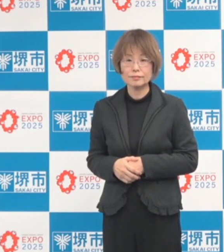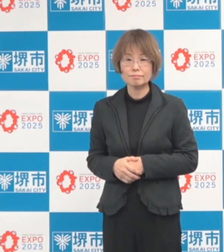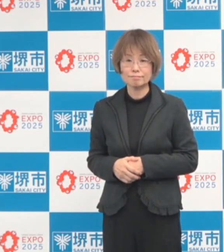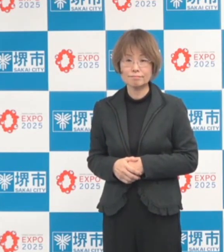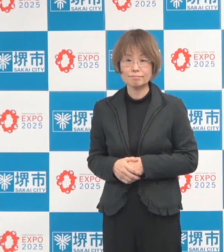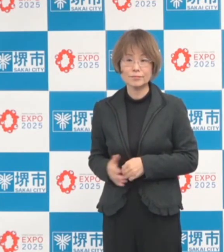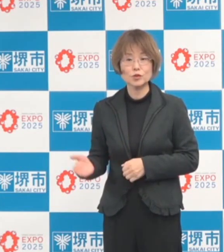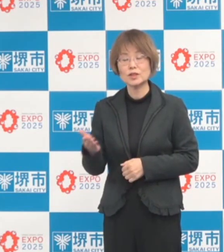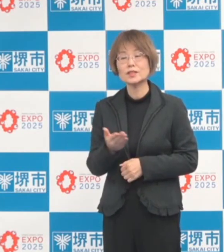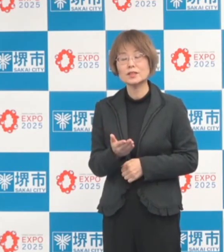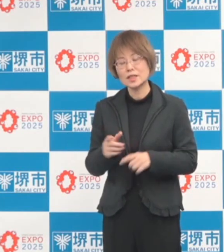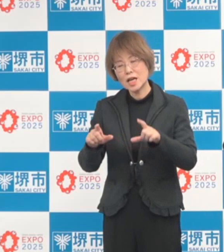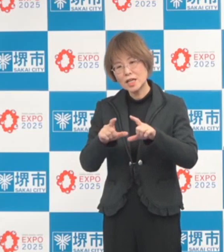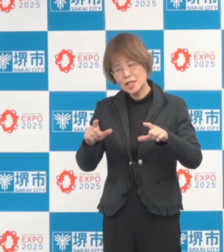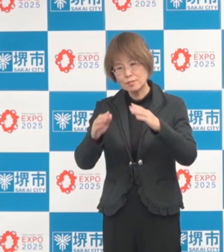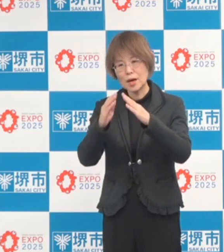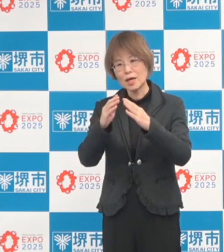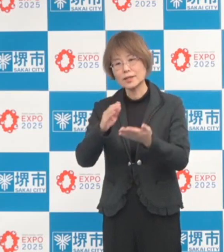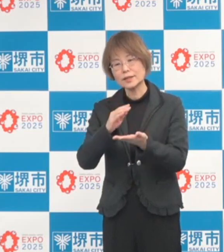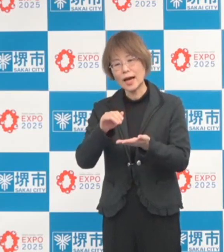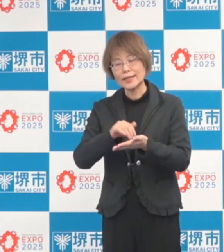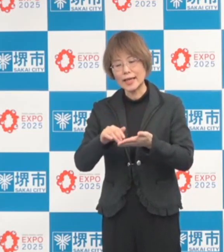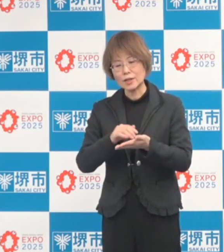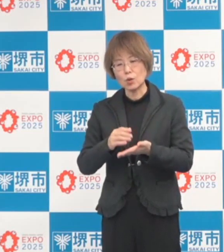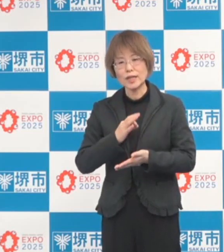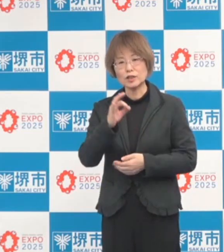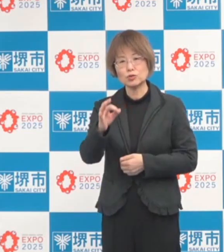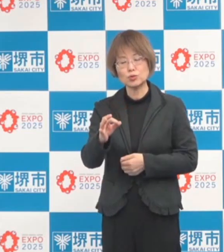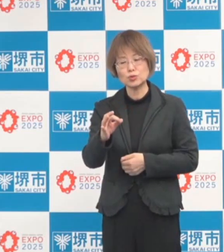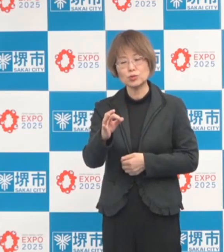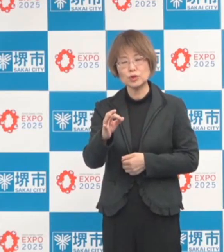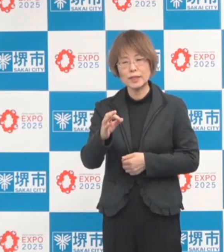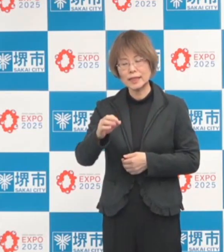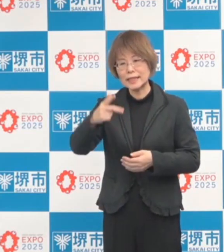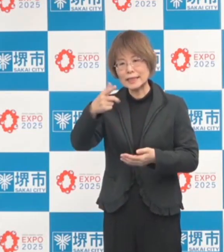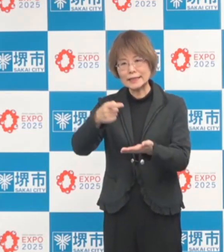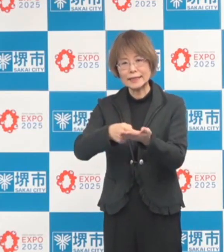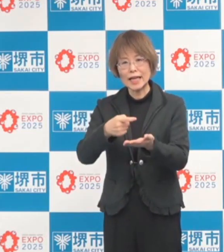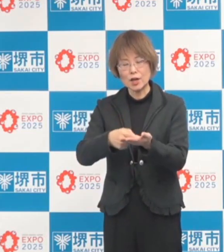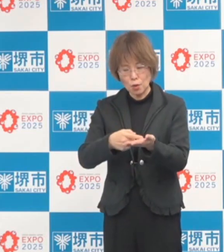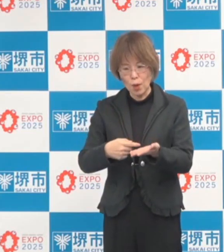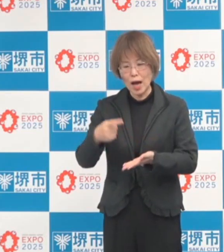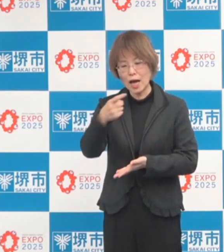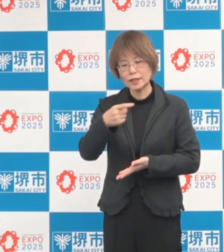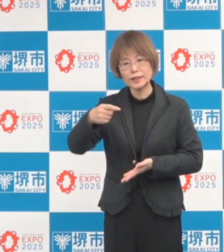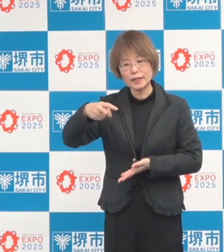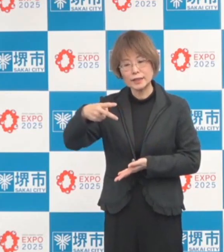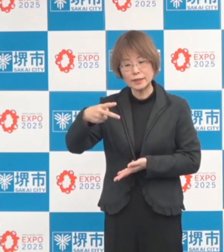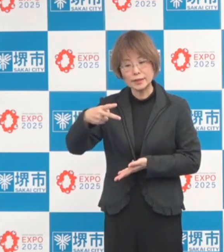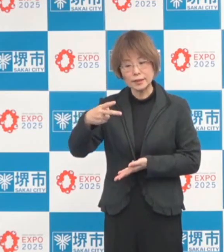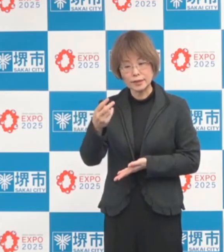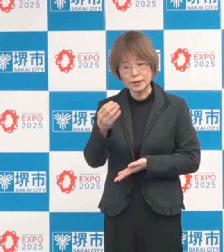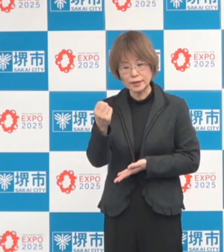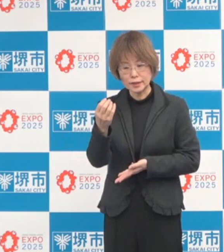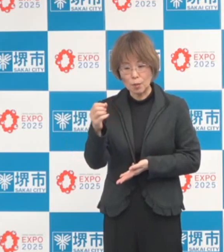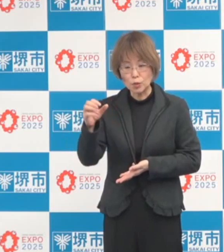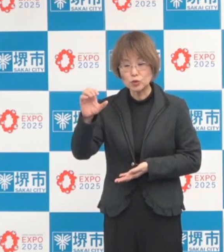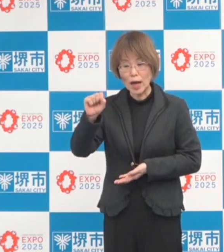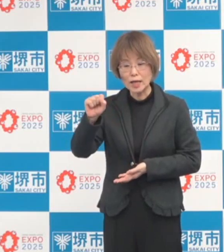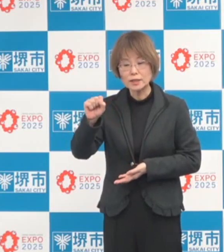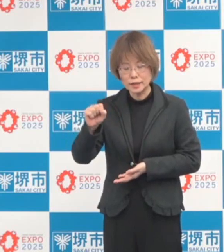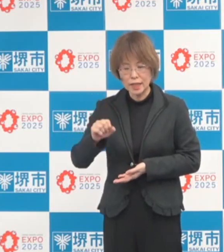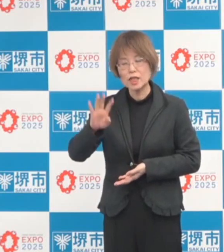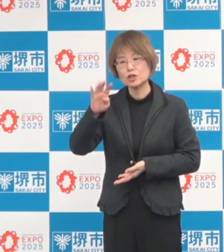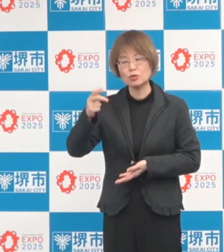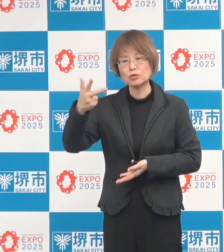続きまして、一般会計の歳入についてです。市税は1527億円、こちらは前年度から47